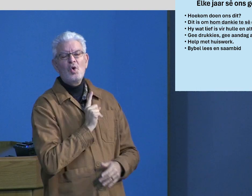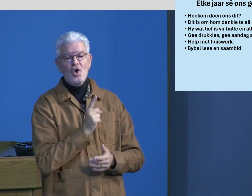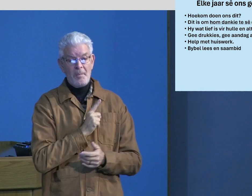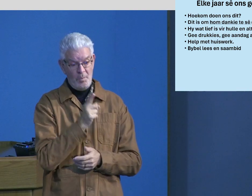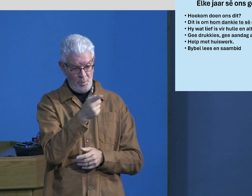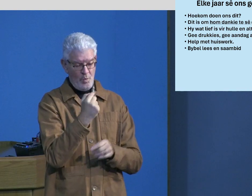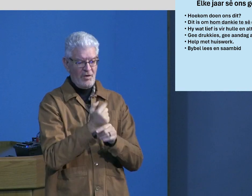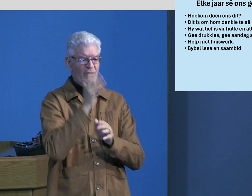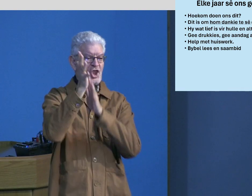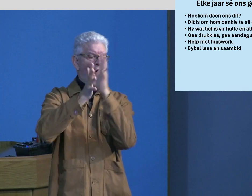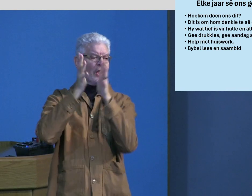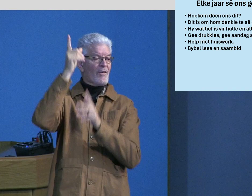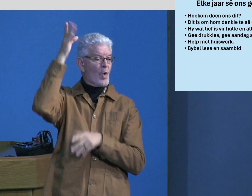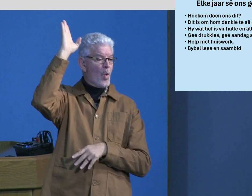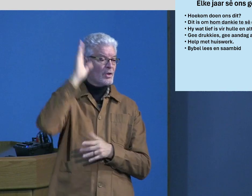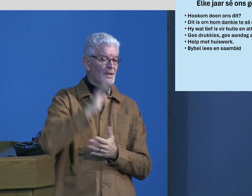aan die kinders aandag gegee nie.